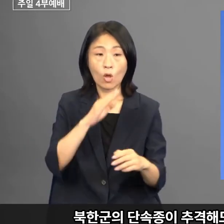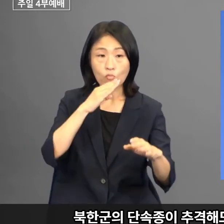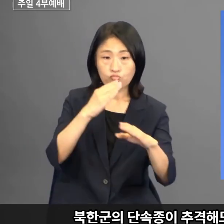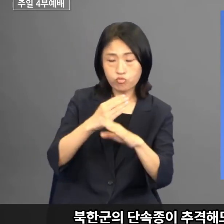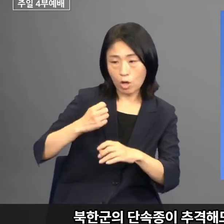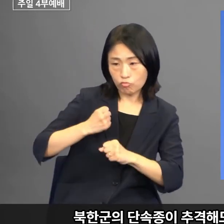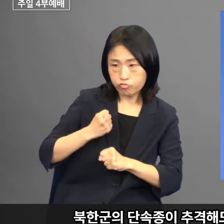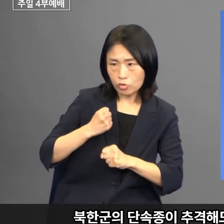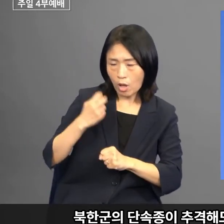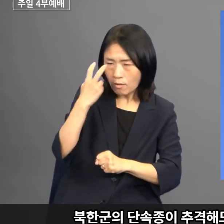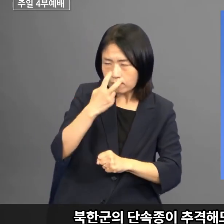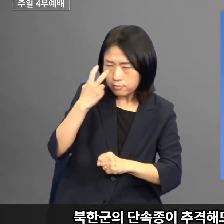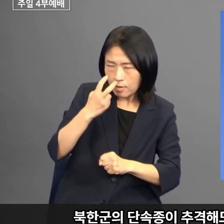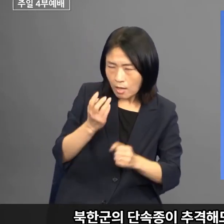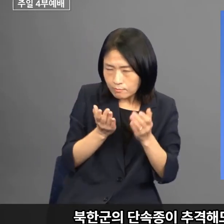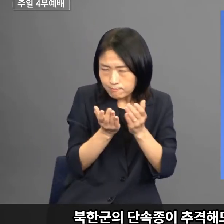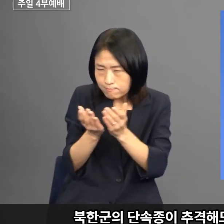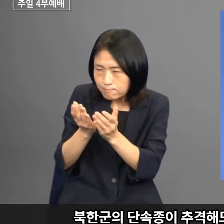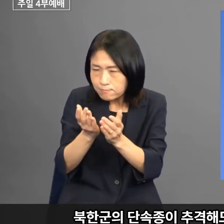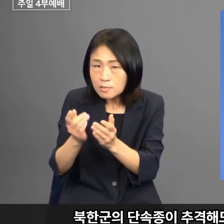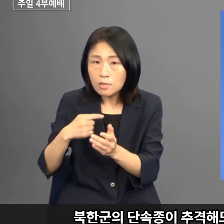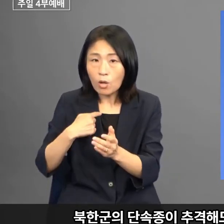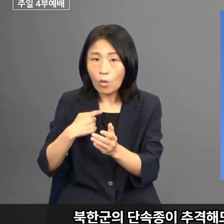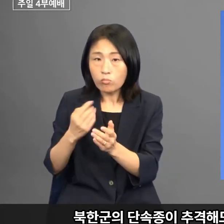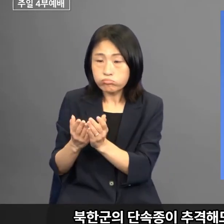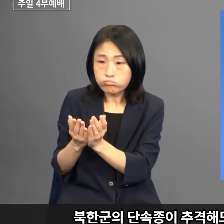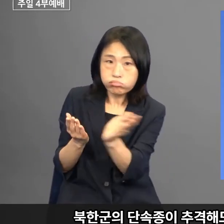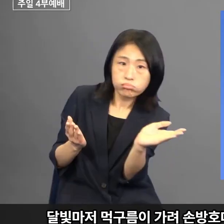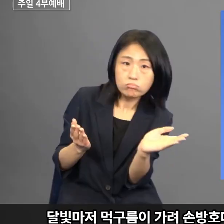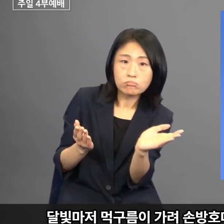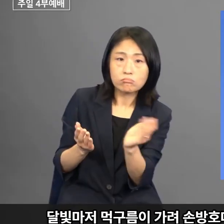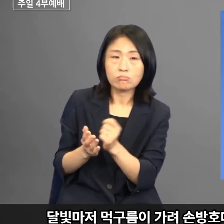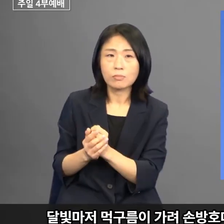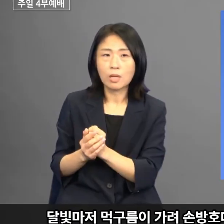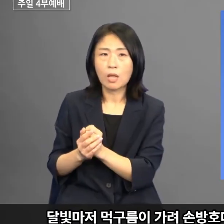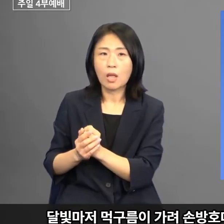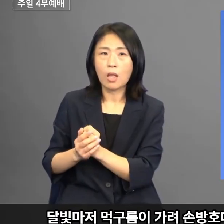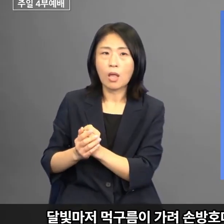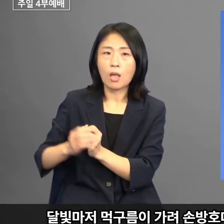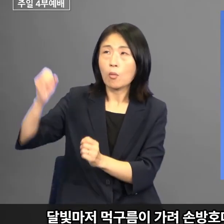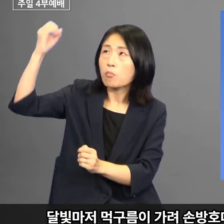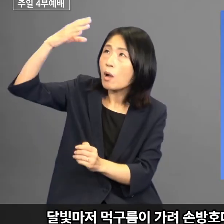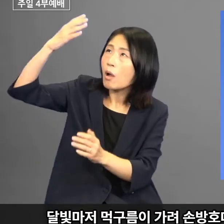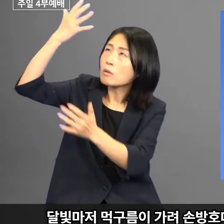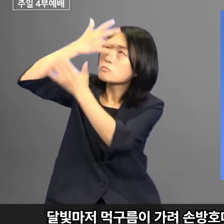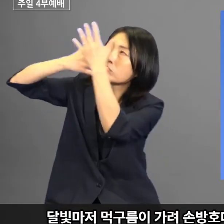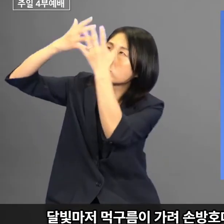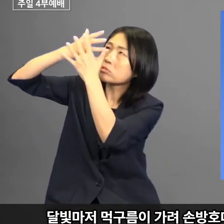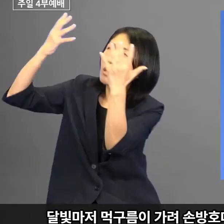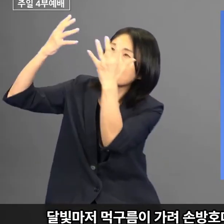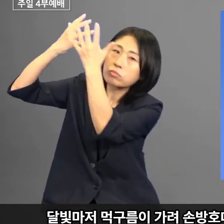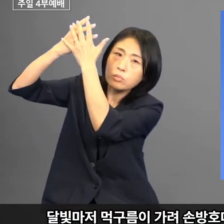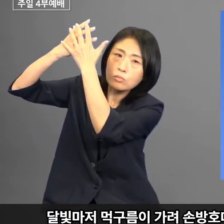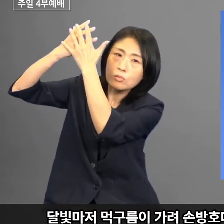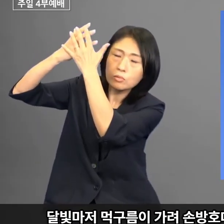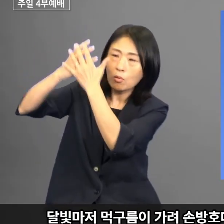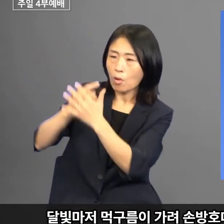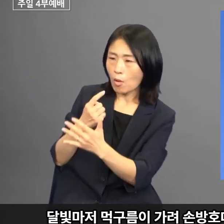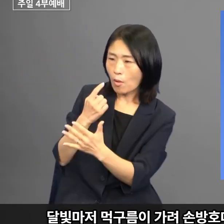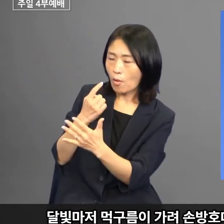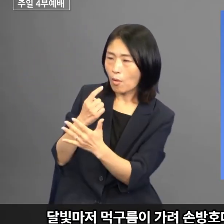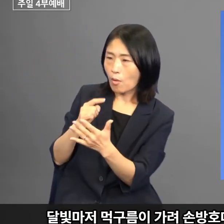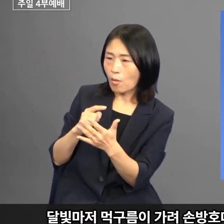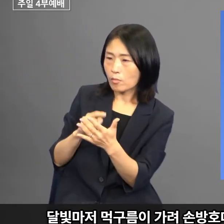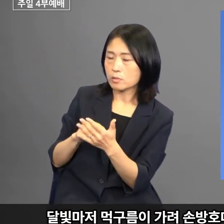북한군의 단속정이 추격해도 엉뚱한 방향으로 비껴나갔고, 달빛마저 먹구름이 가리워 섬 방어대 북한군에게